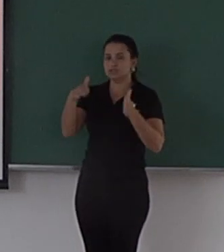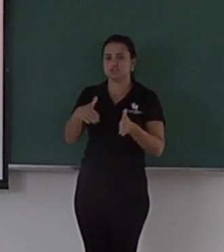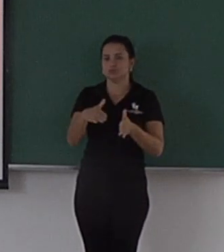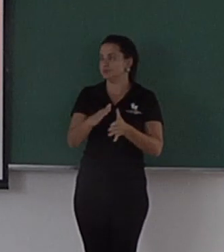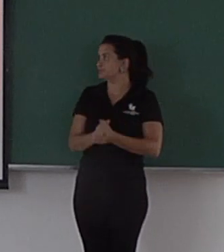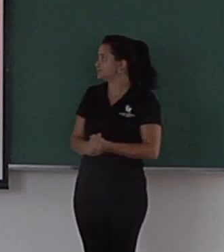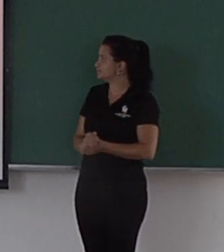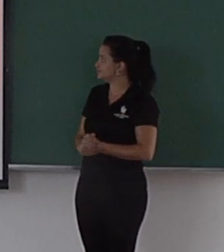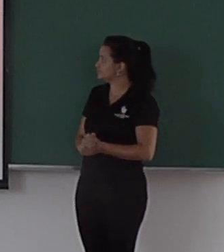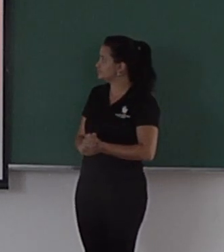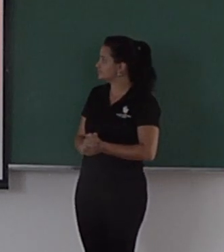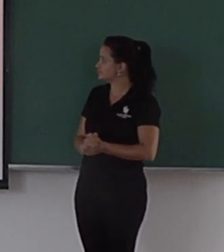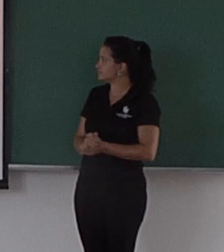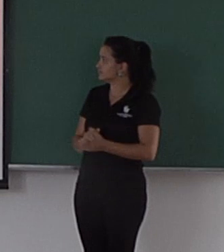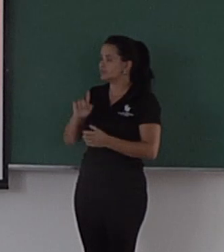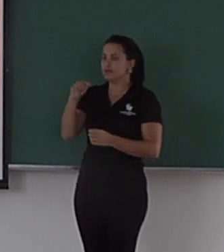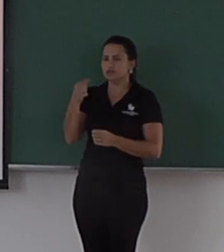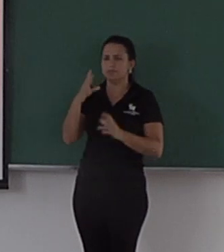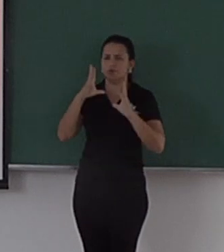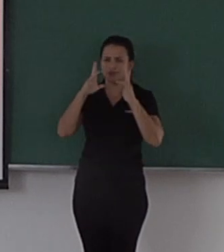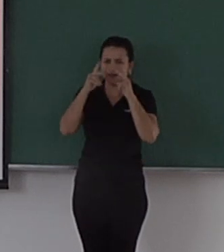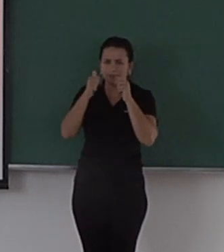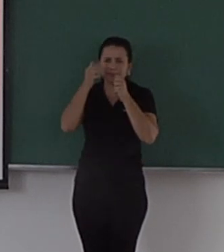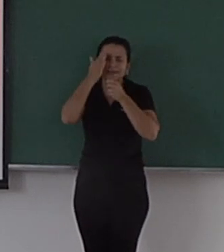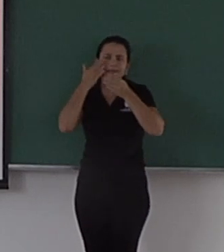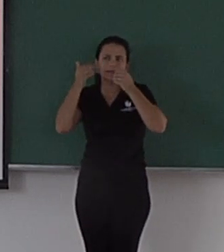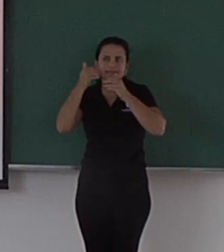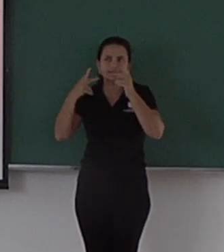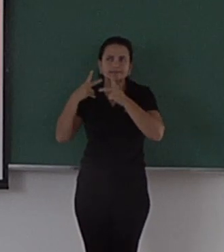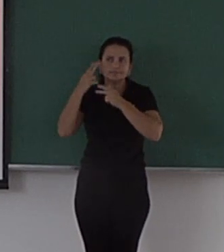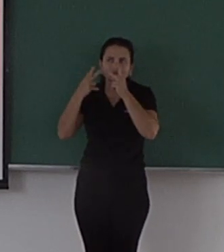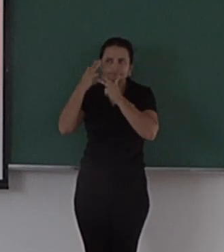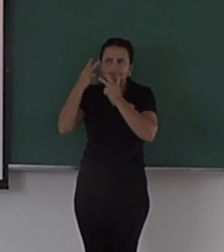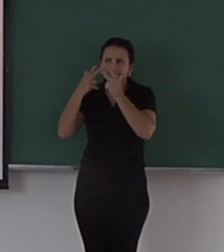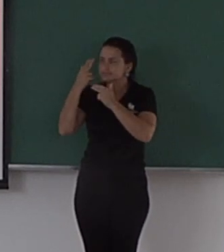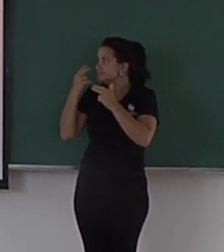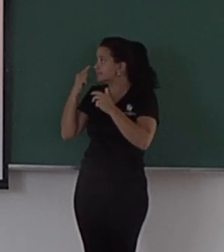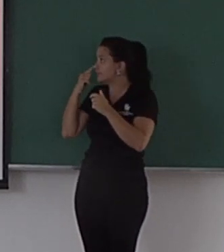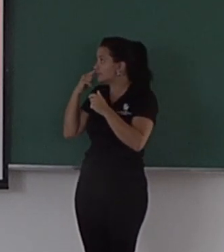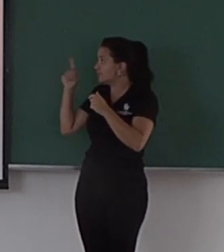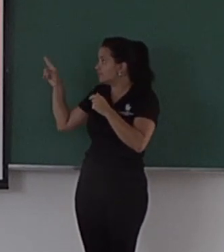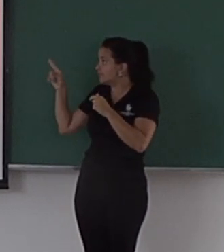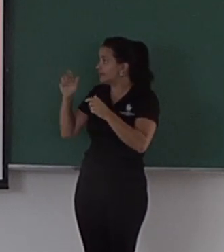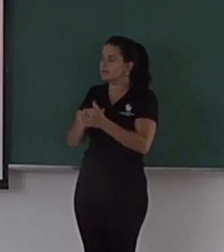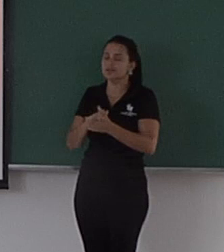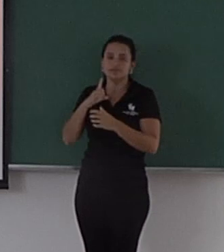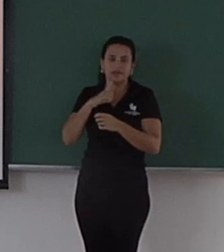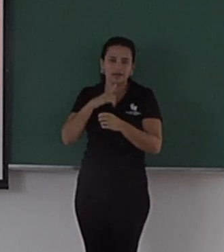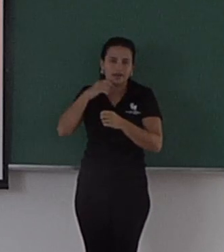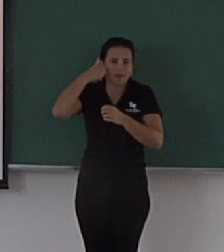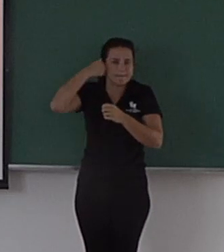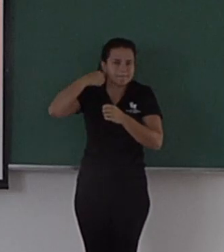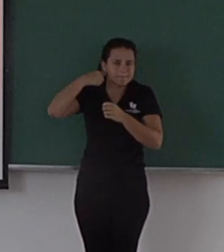gente. Isso daqui, depois que a gente faz a limpeza, leva para o bloco cirúrgico, vocês vão ver que tem uns resquícios aqui de pomada, né?